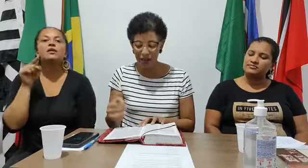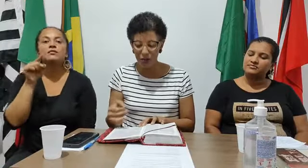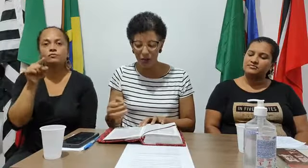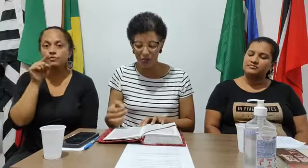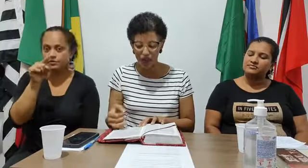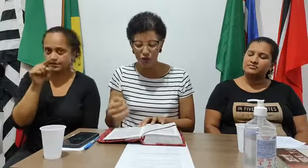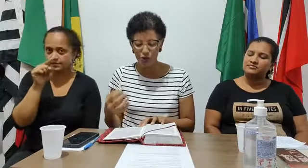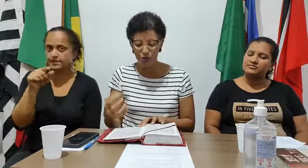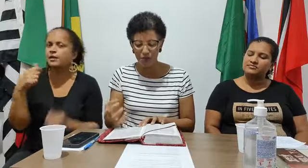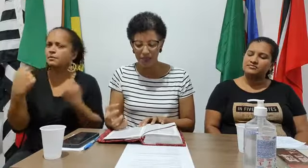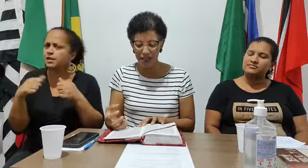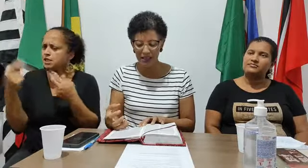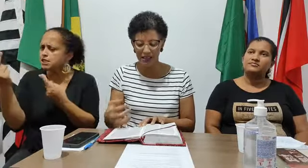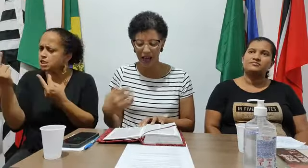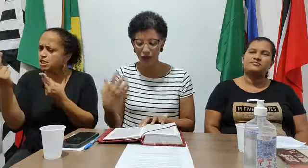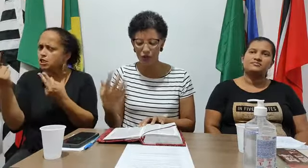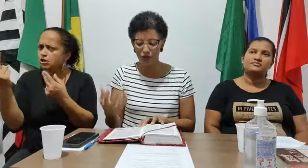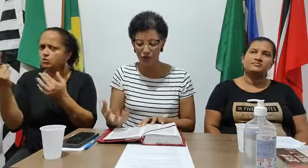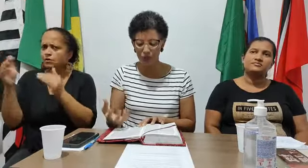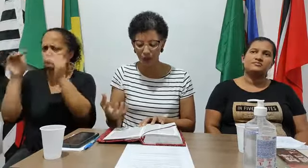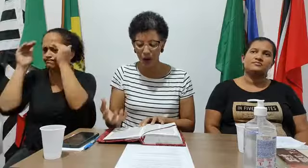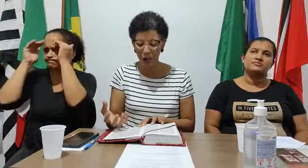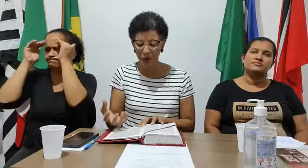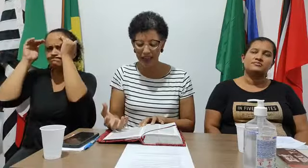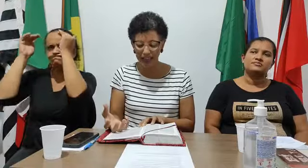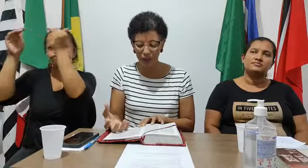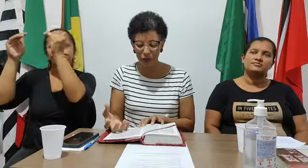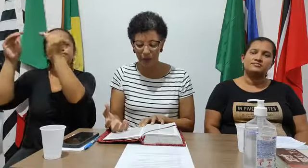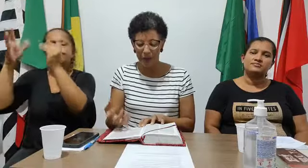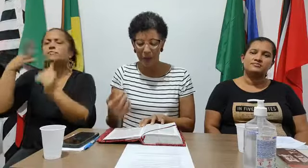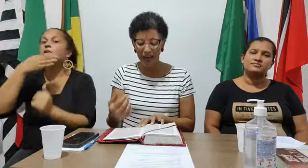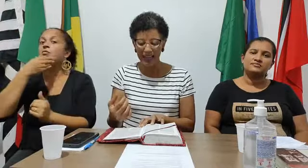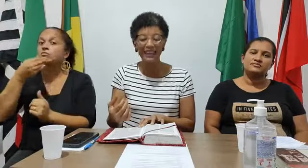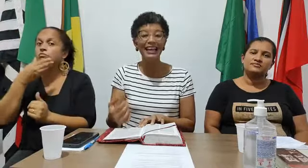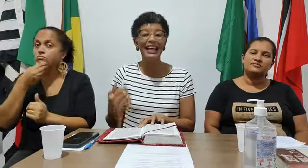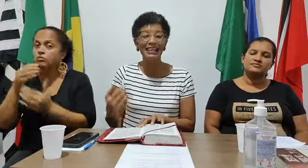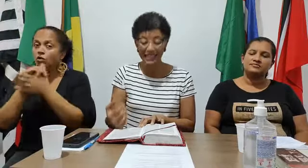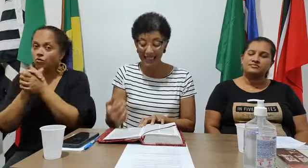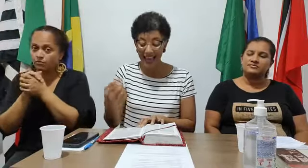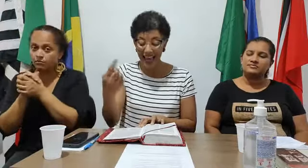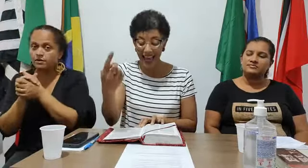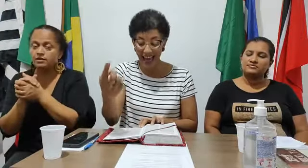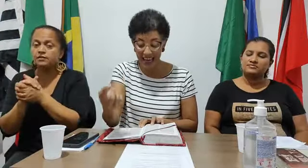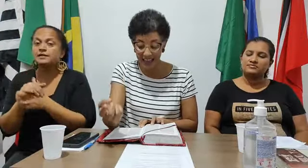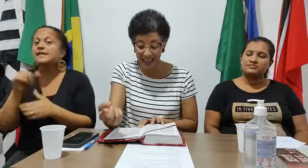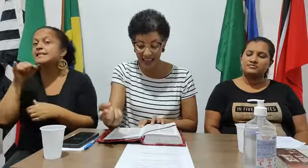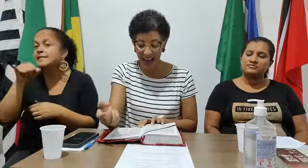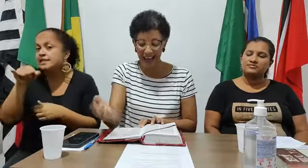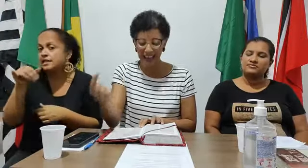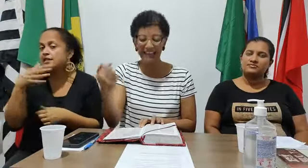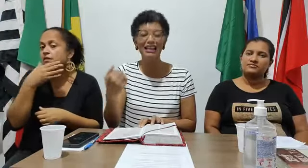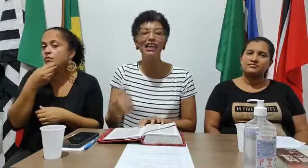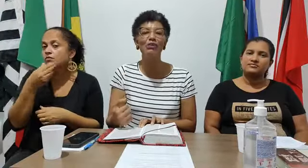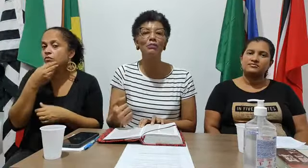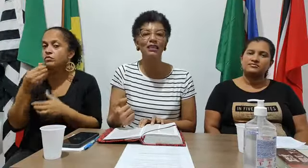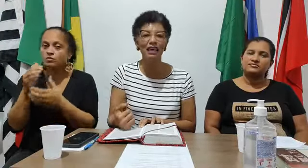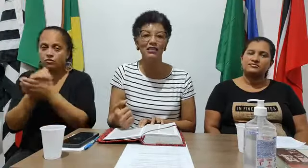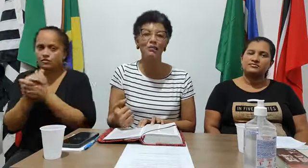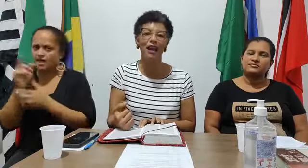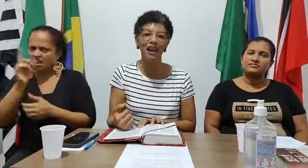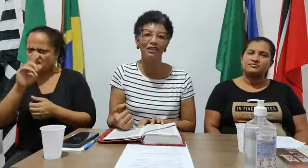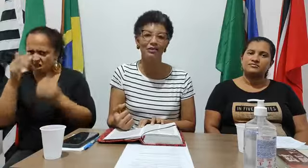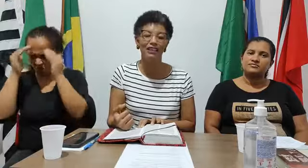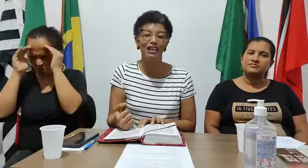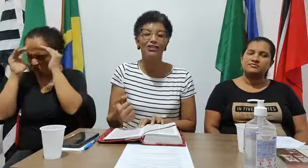vós igualmente submissas ao vosso próprio marido, para que, se ele ainda não